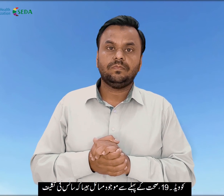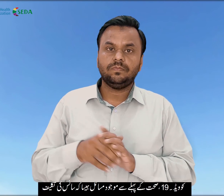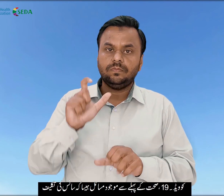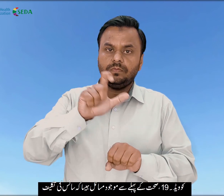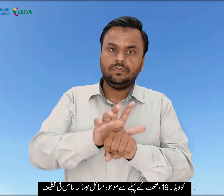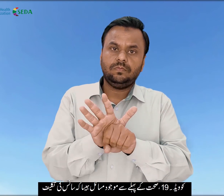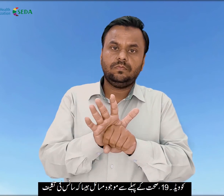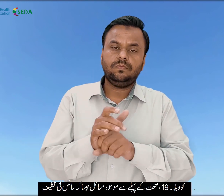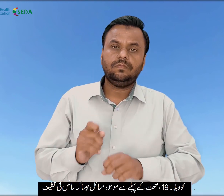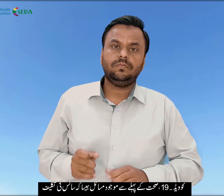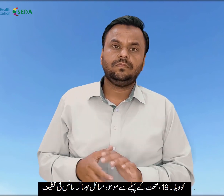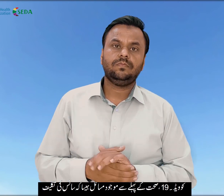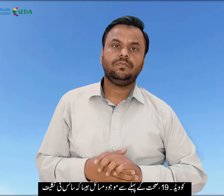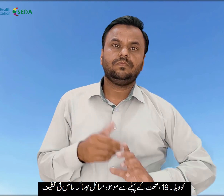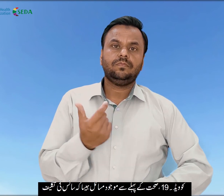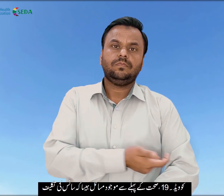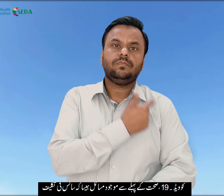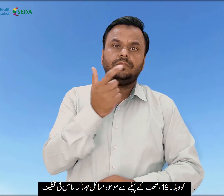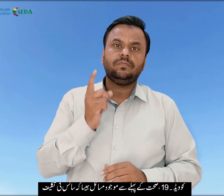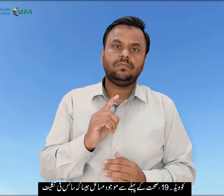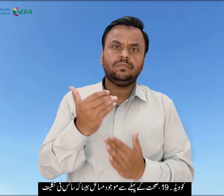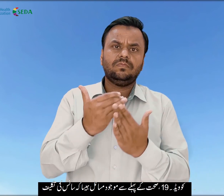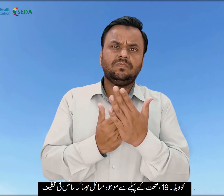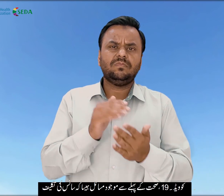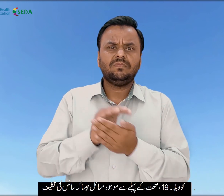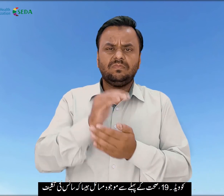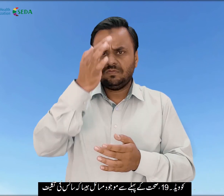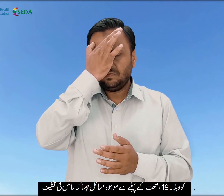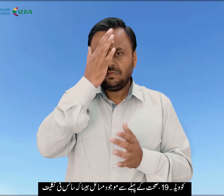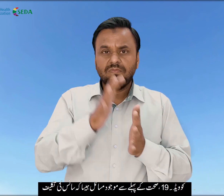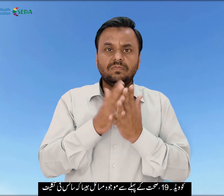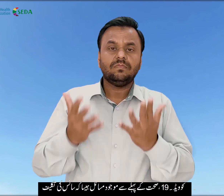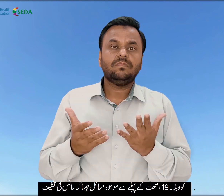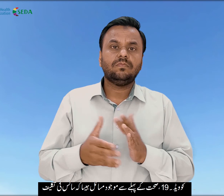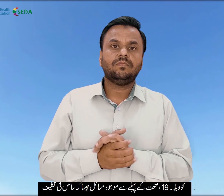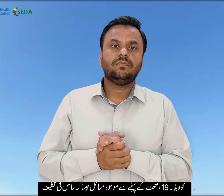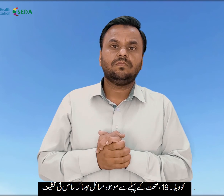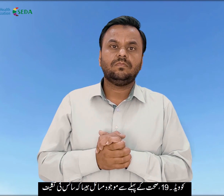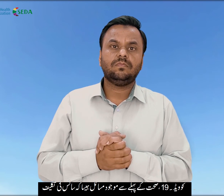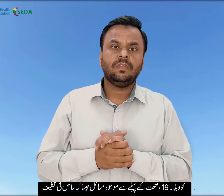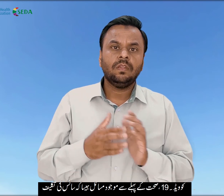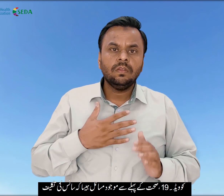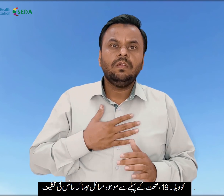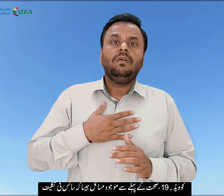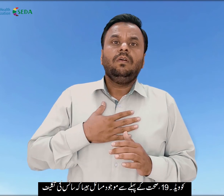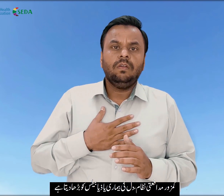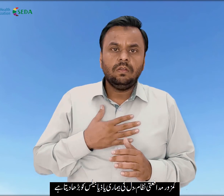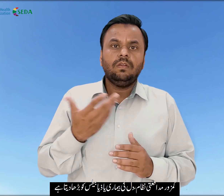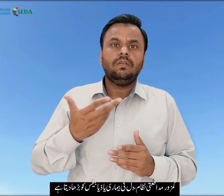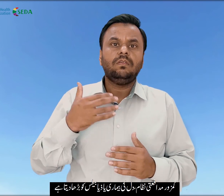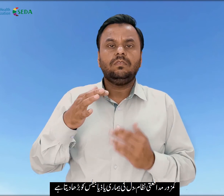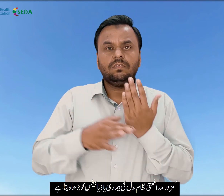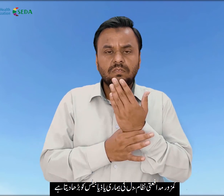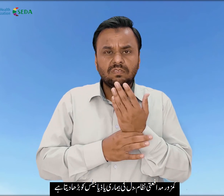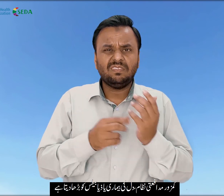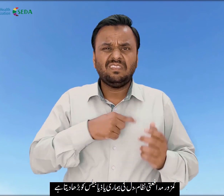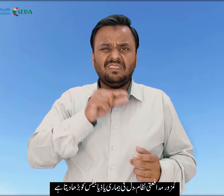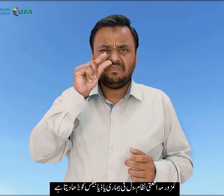کووڈ-19 صحت کے پہلے سے موجود مسائل جیسا کہ سانس کی تکلیف، کمزور مدافعتی